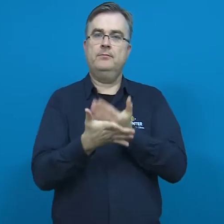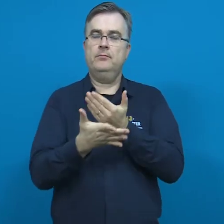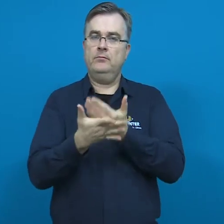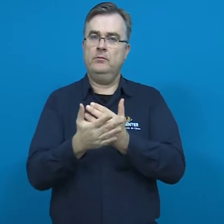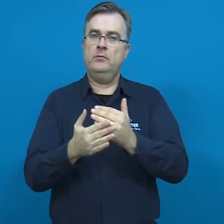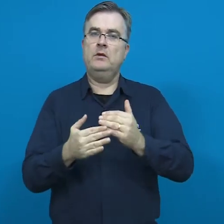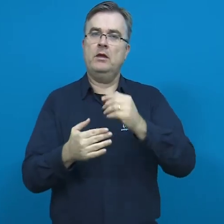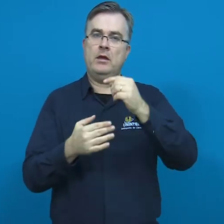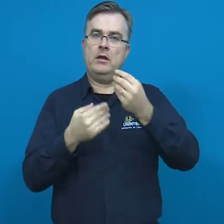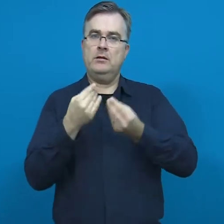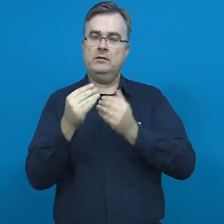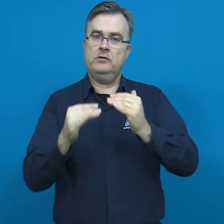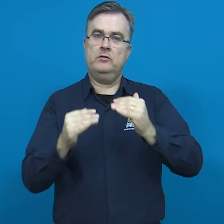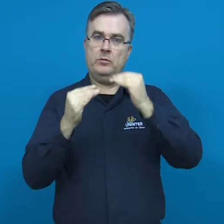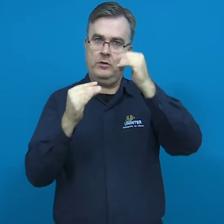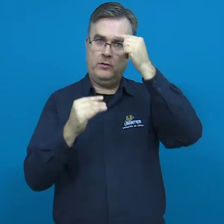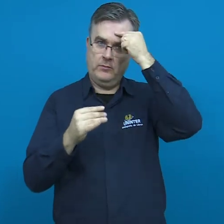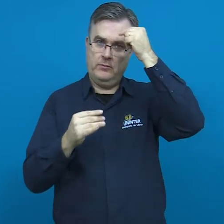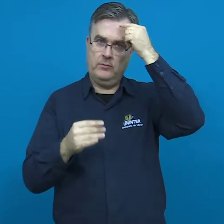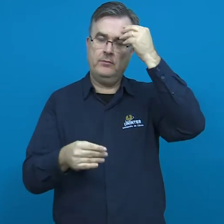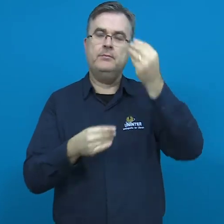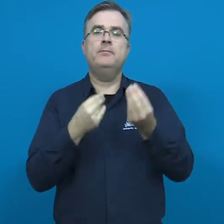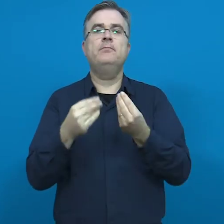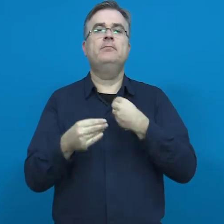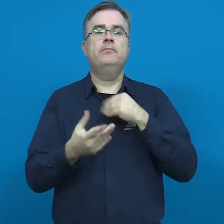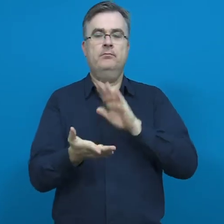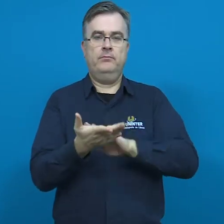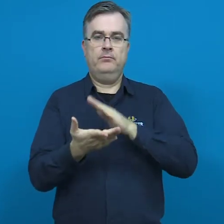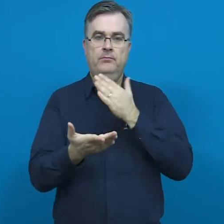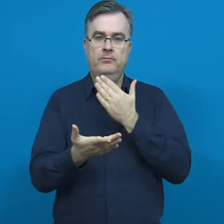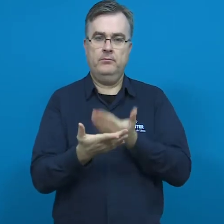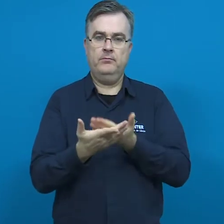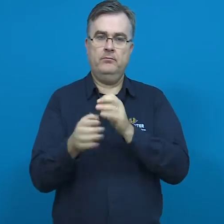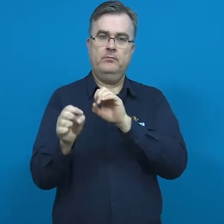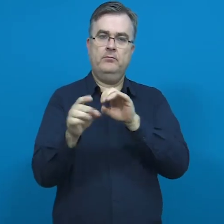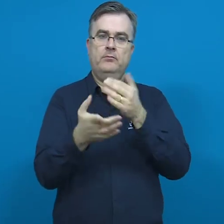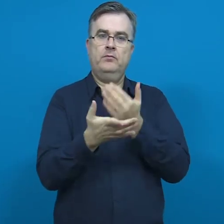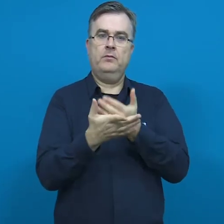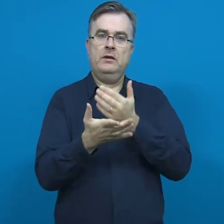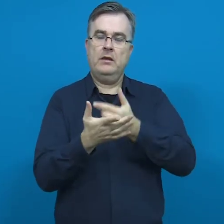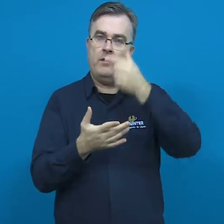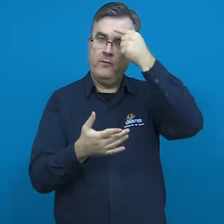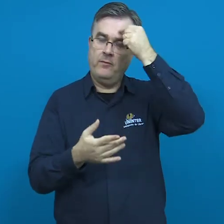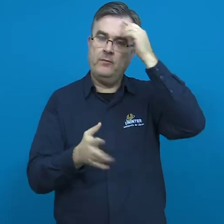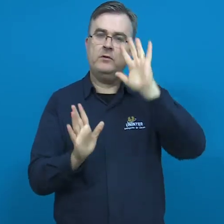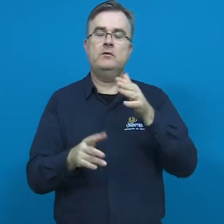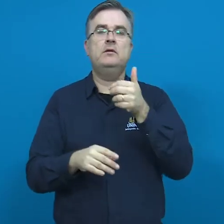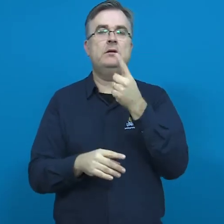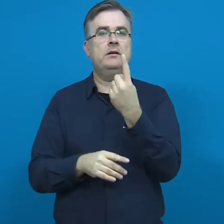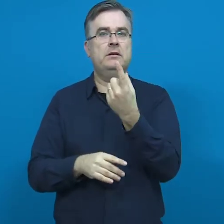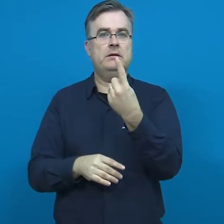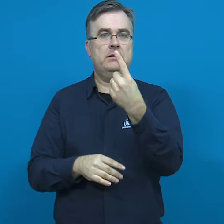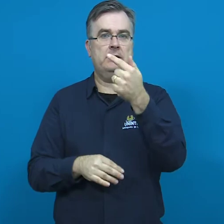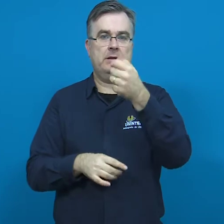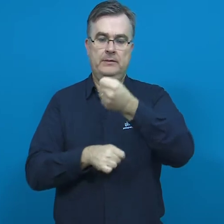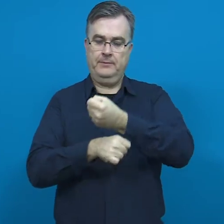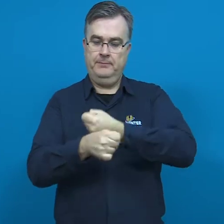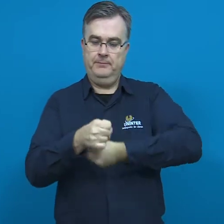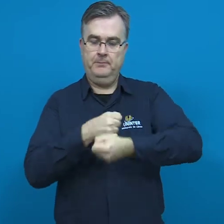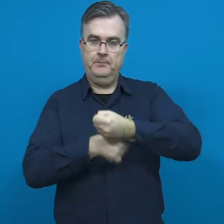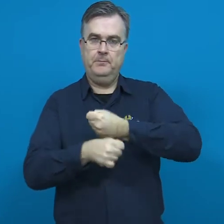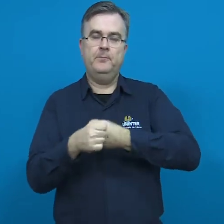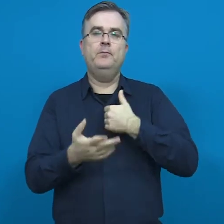ensino superior também. Então, eu estou nessa trajetória de intérprete de Libras de ensino superior há quase